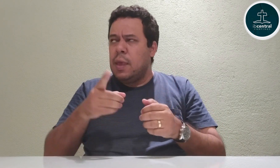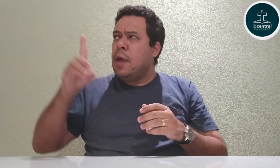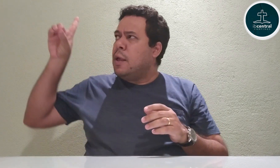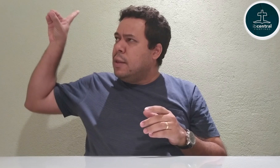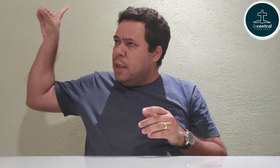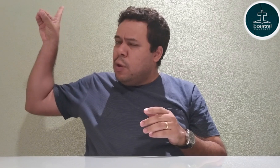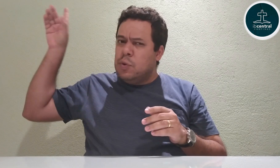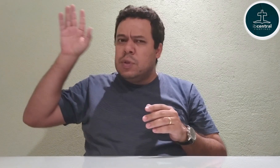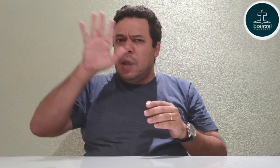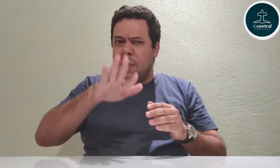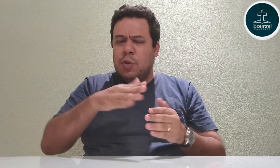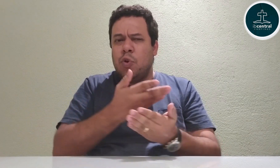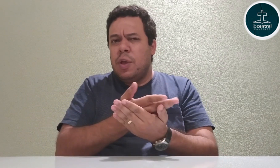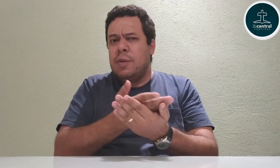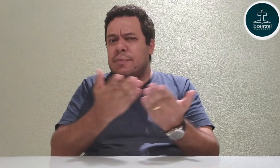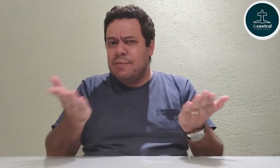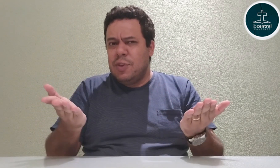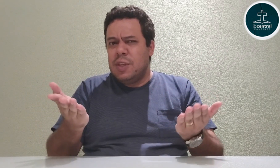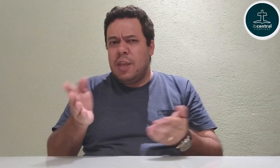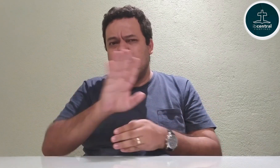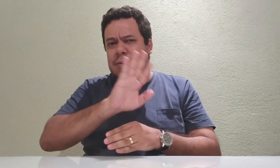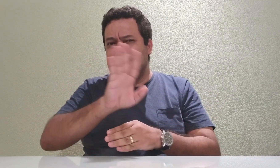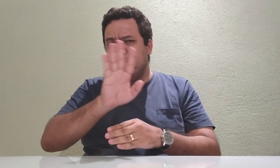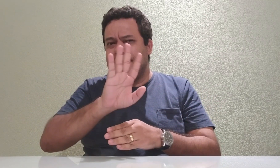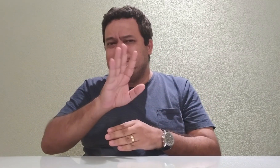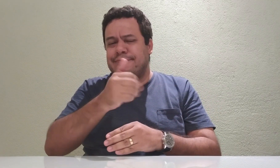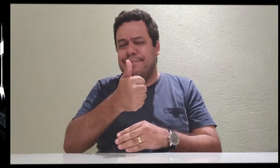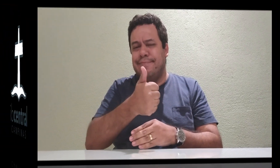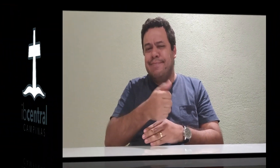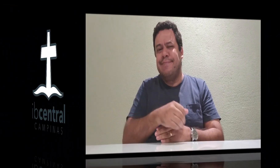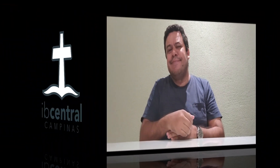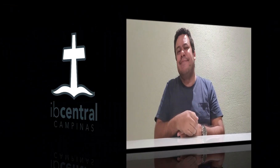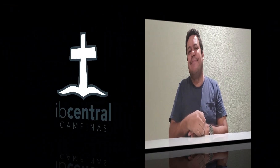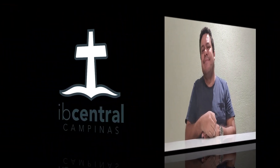Ok? Deus abençoe vocês. Tchau.